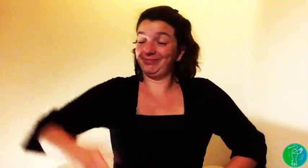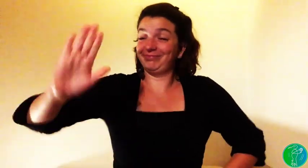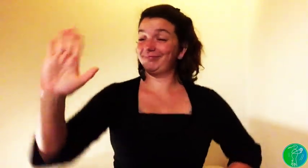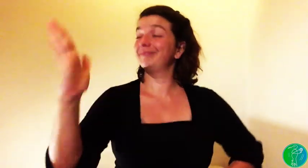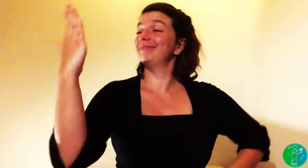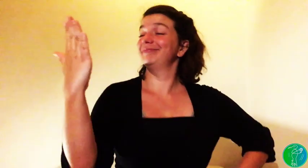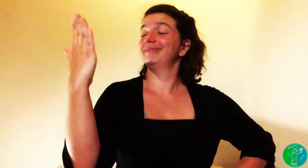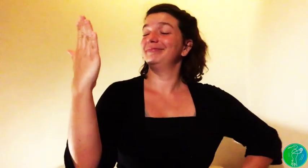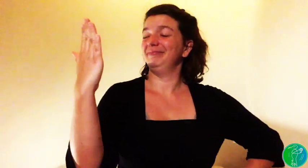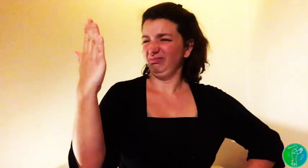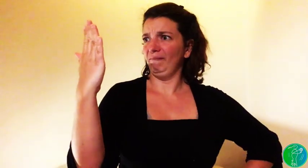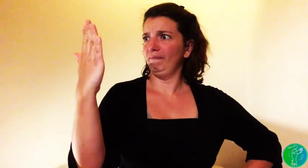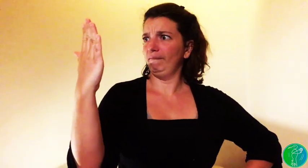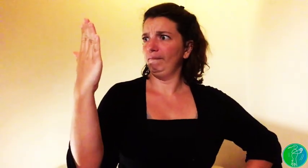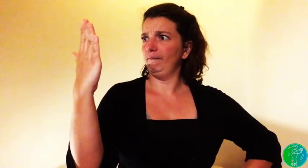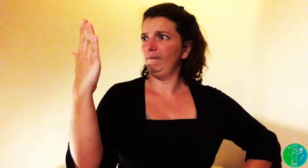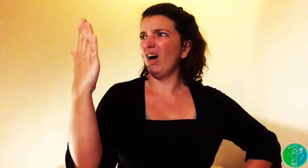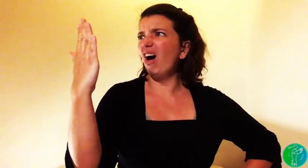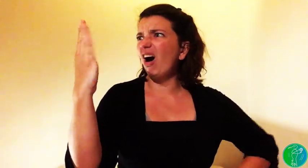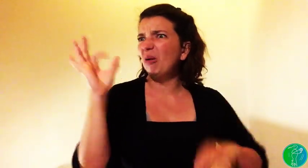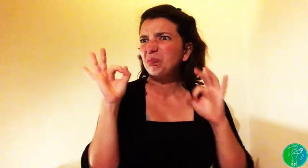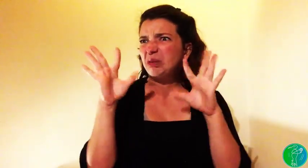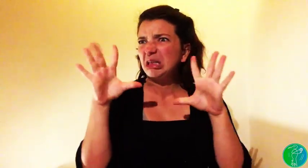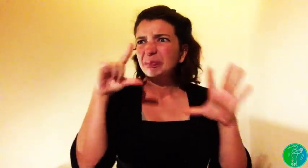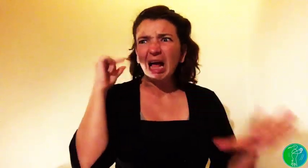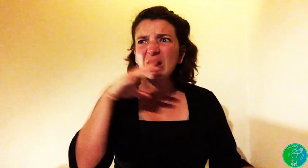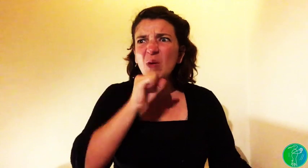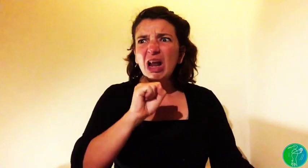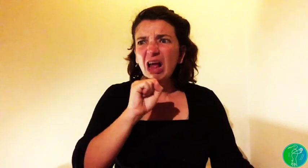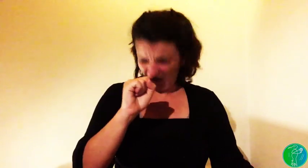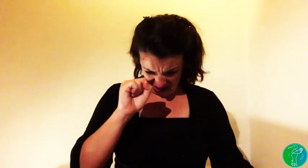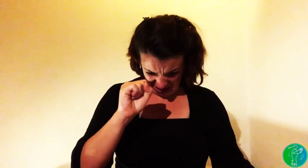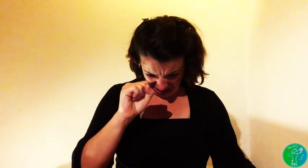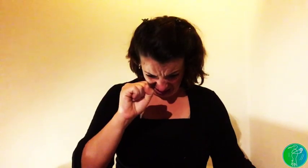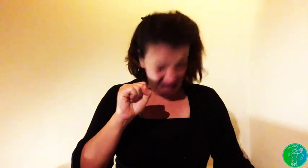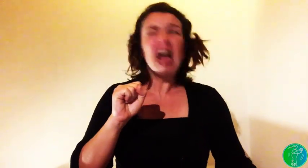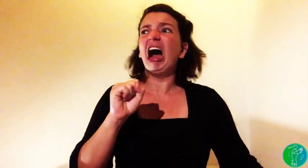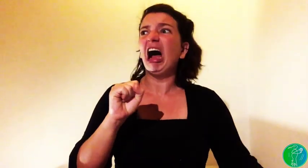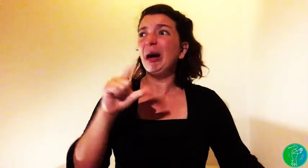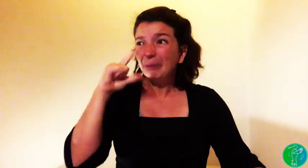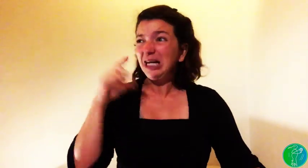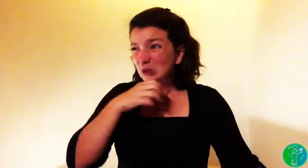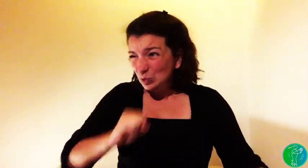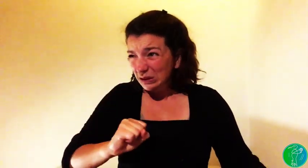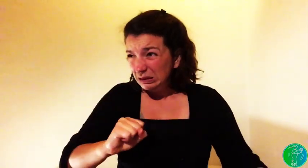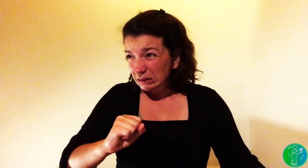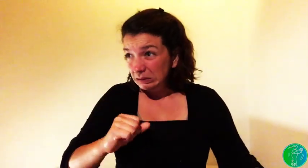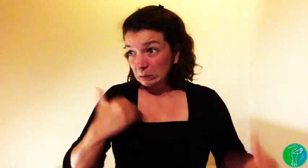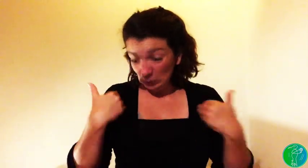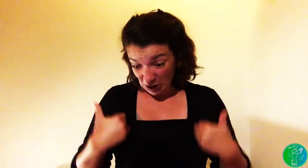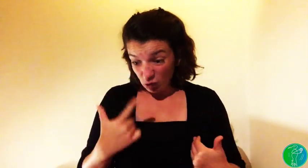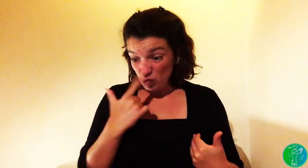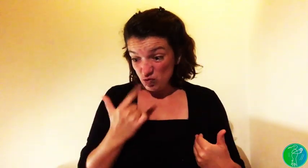Quand il fut tout rouge, il se regarda dans son miroir et s'exclama « Nom d'un petit cochon ! On dirait le Père